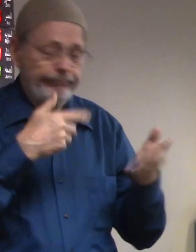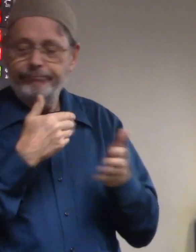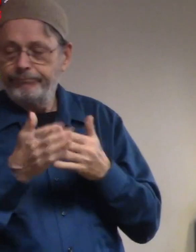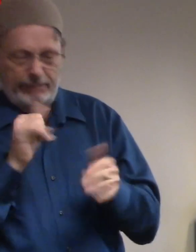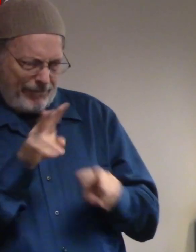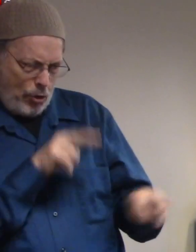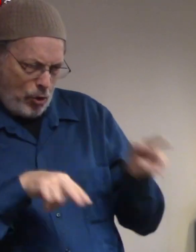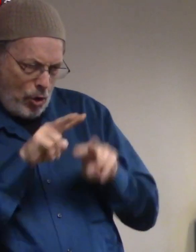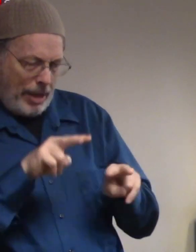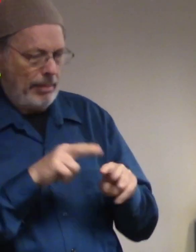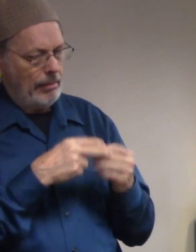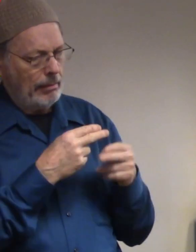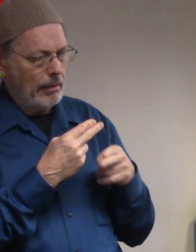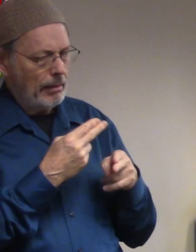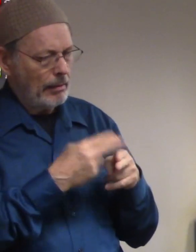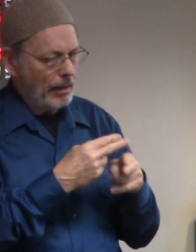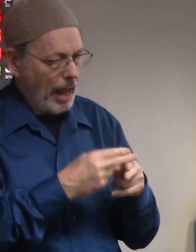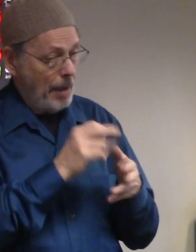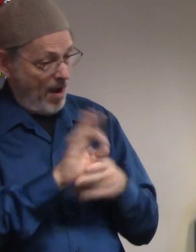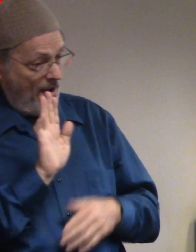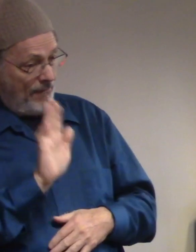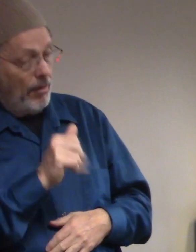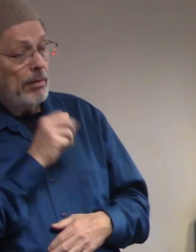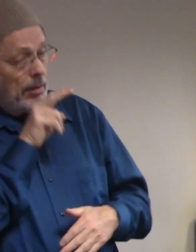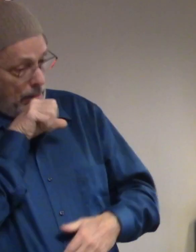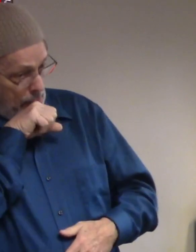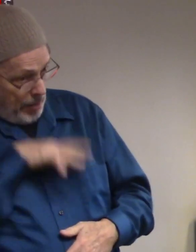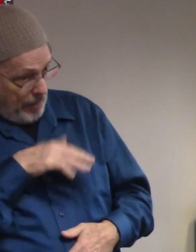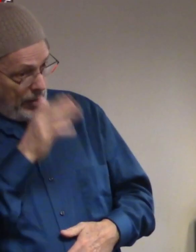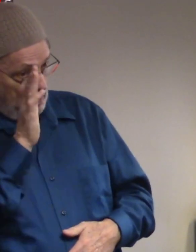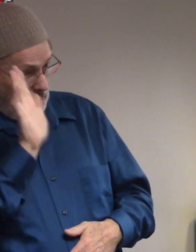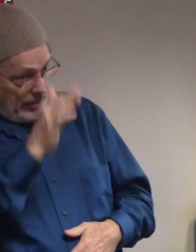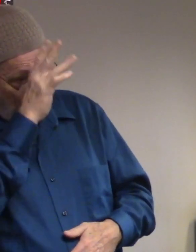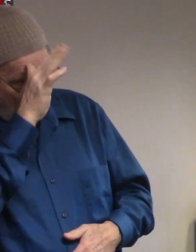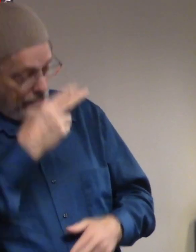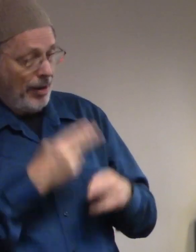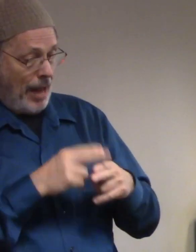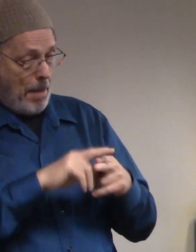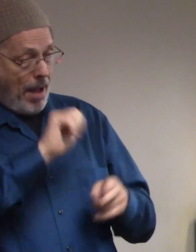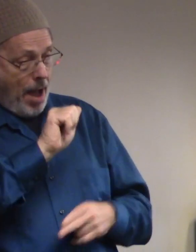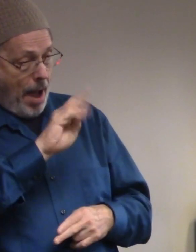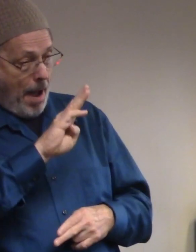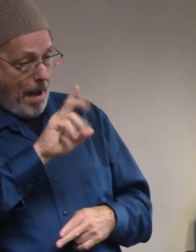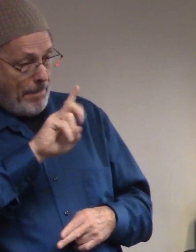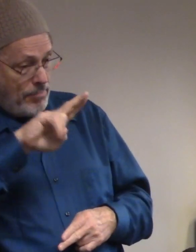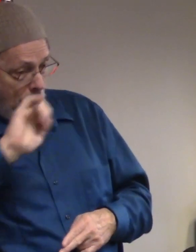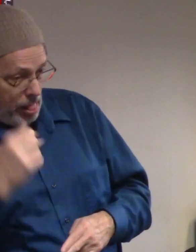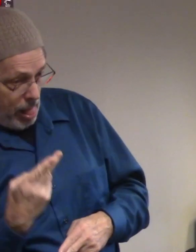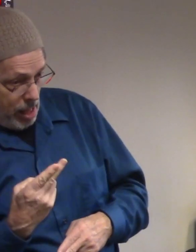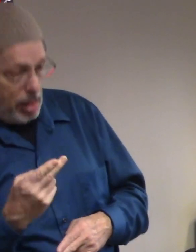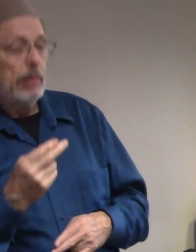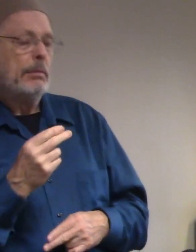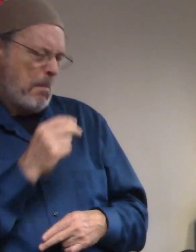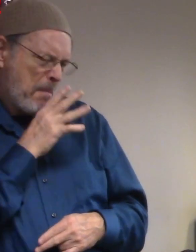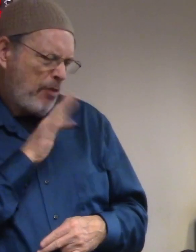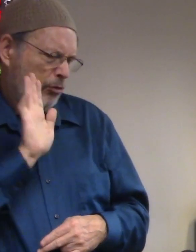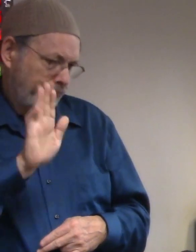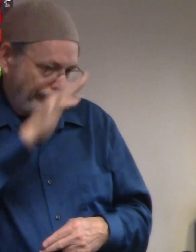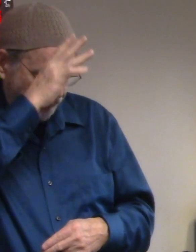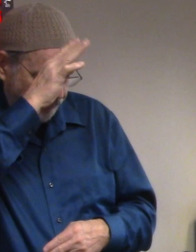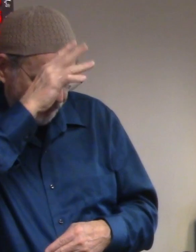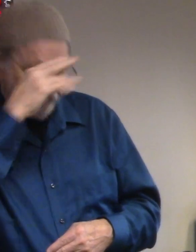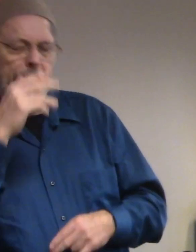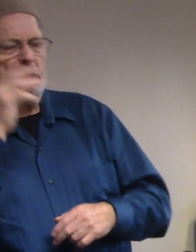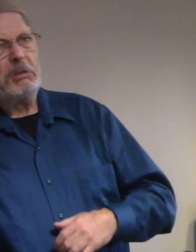if you look at the name of the father of the Rasul ﷺ, Abdullah. His paternal grandfather was inspired by Allah to name his